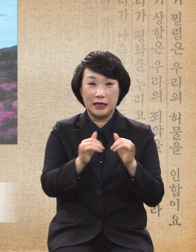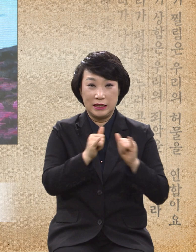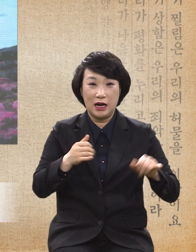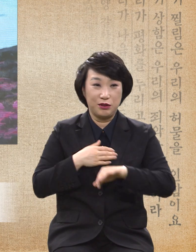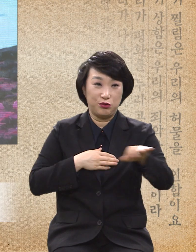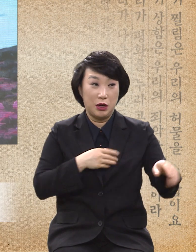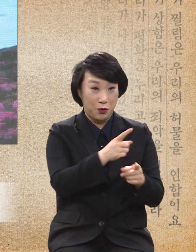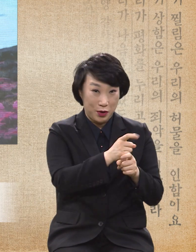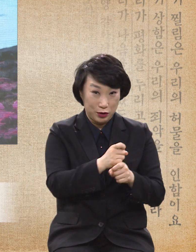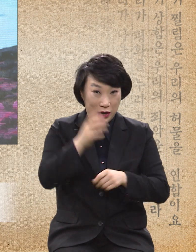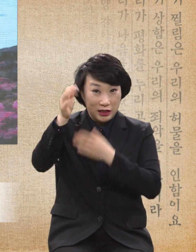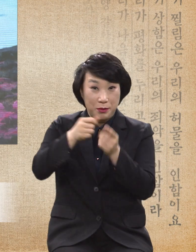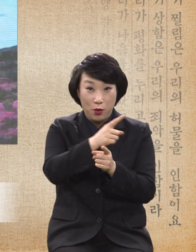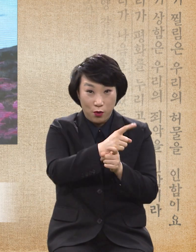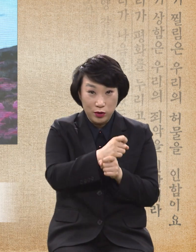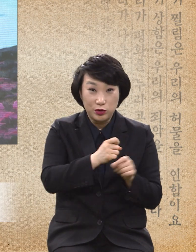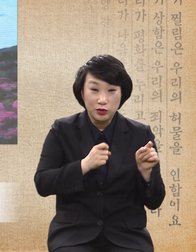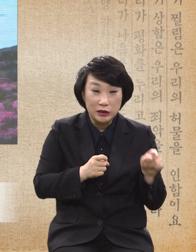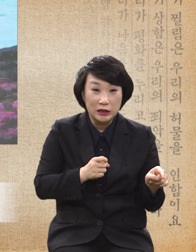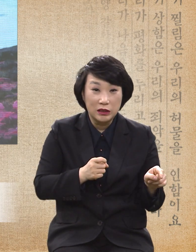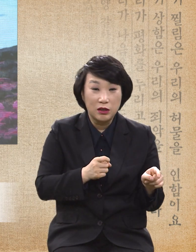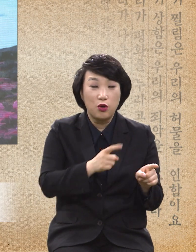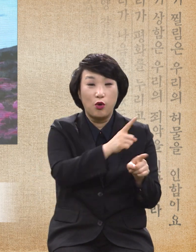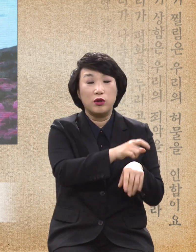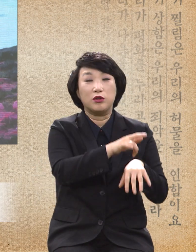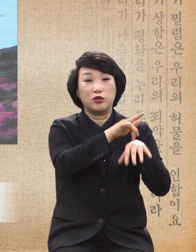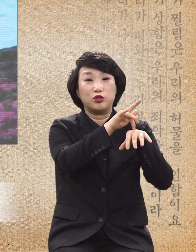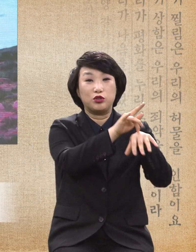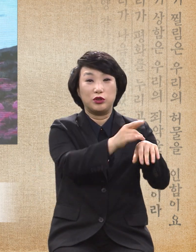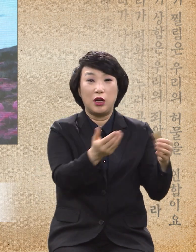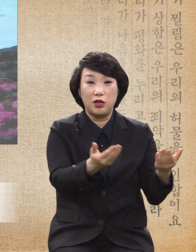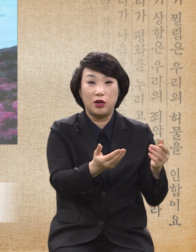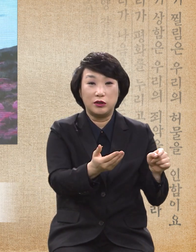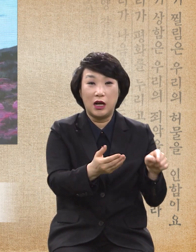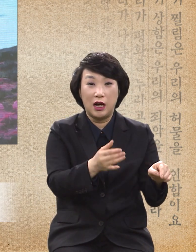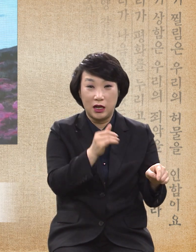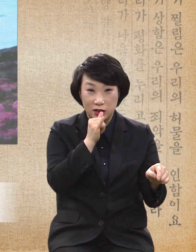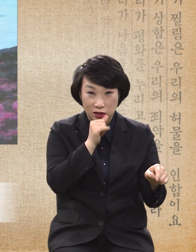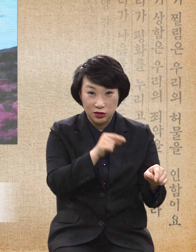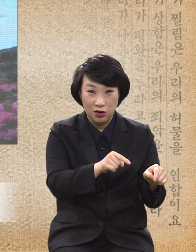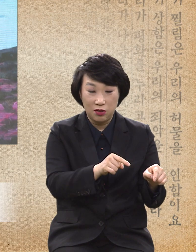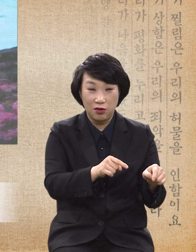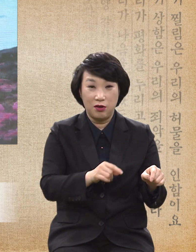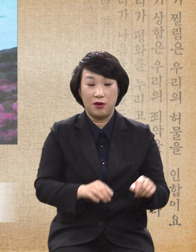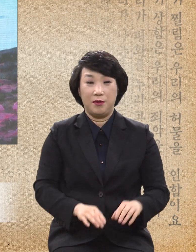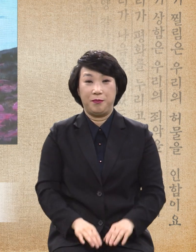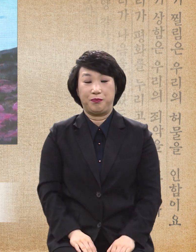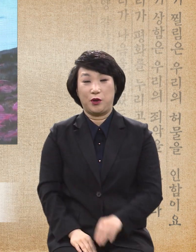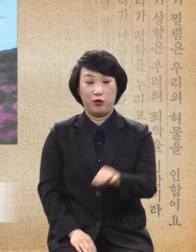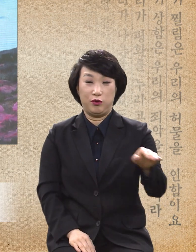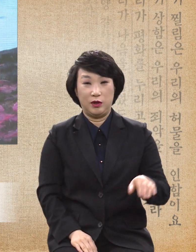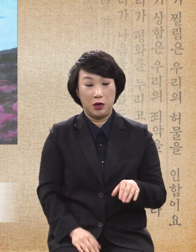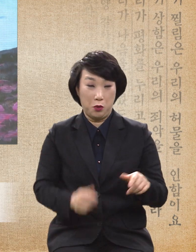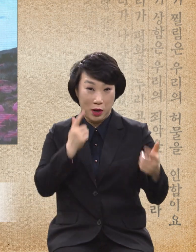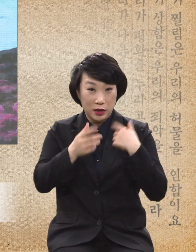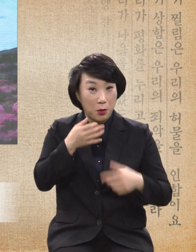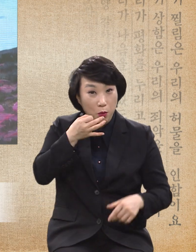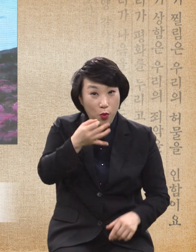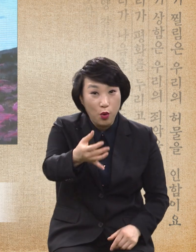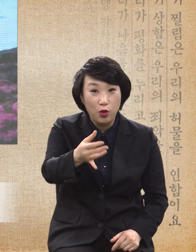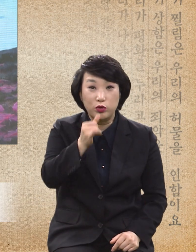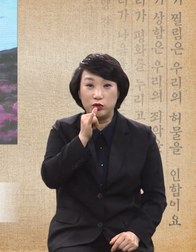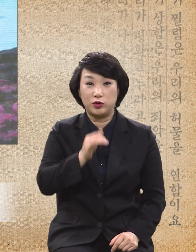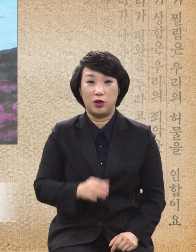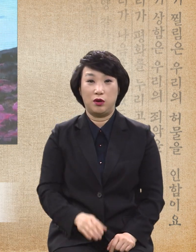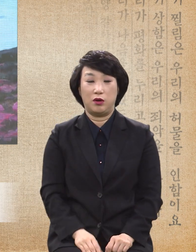인간의 원수와 하나님의 원수인 마귀 사단 귀신 역사였던 것을 우리에게 선명하게